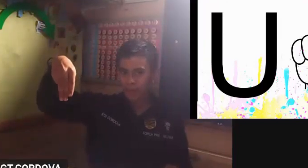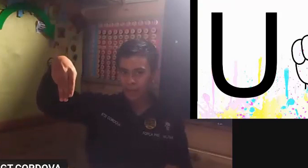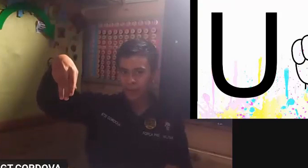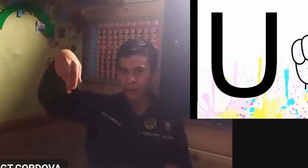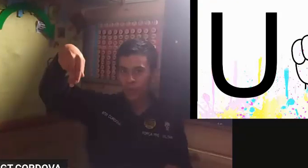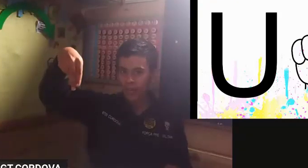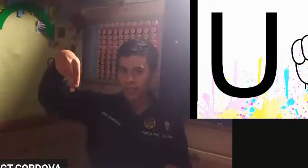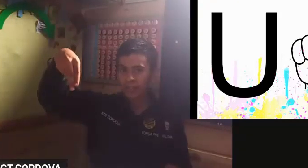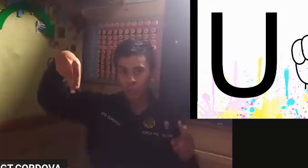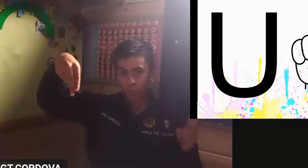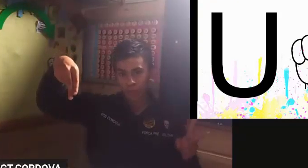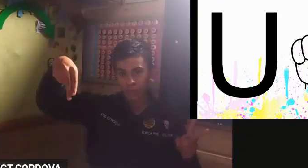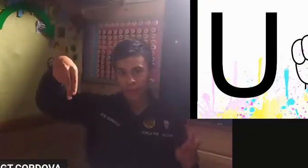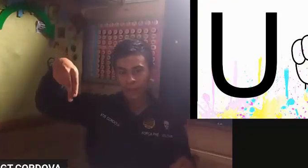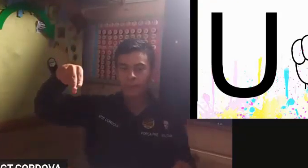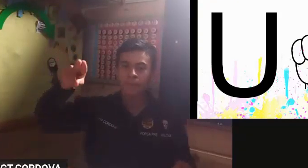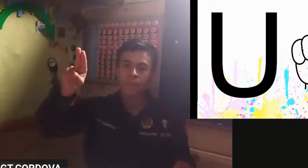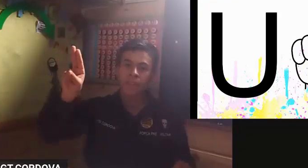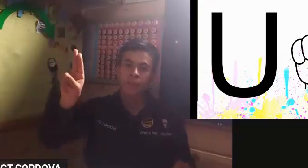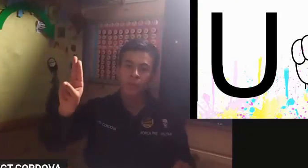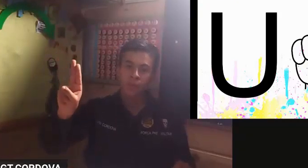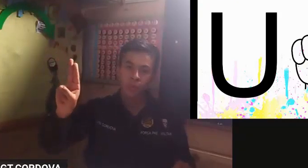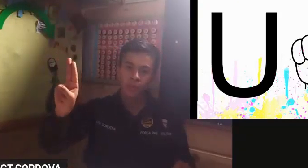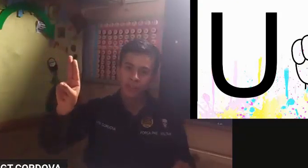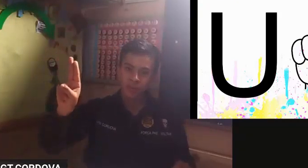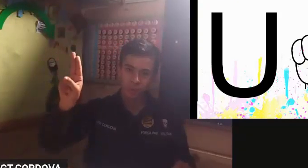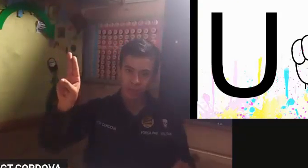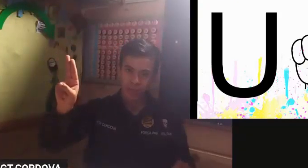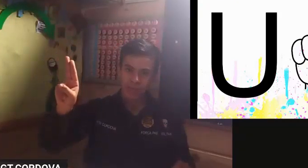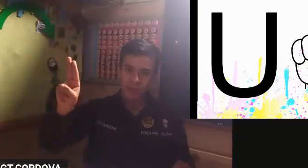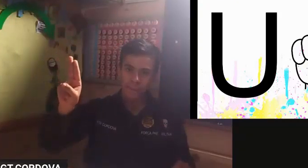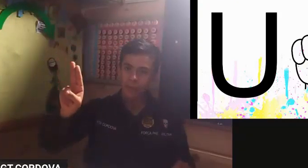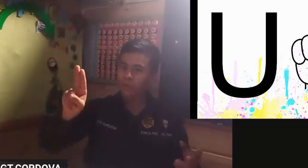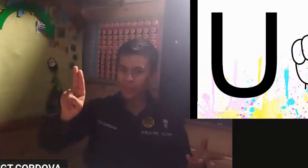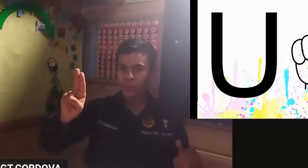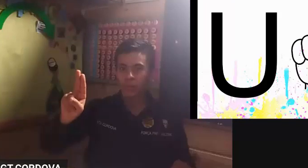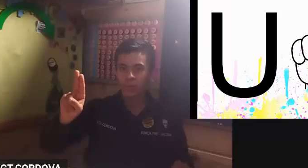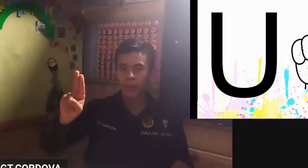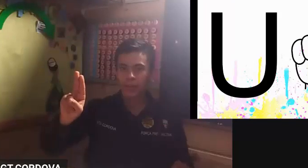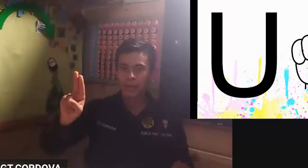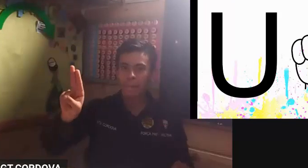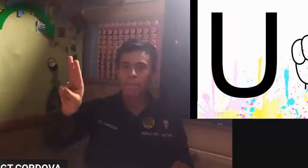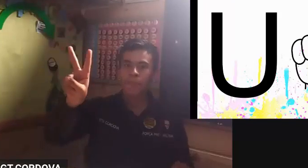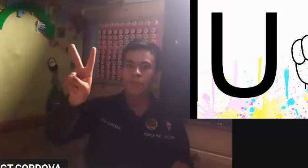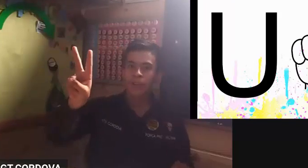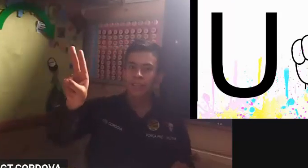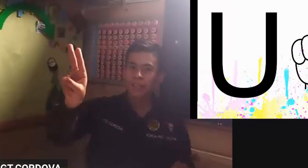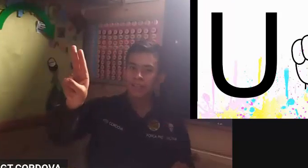pernas? O N tem 2 pernas? O U não tem 2 pernas? O U tem 2 pernas. Só que essas